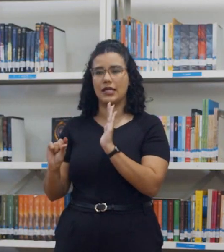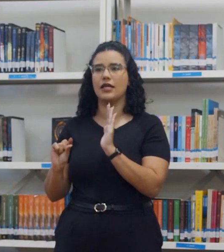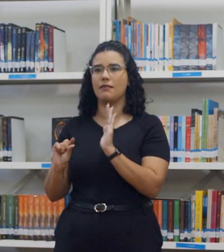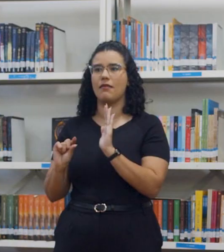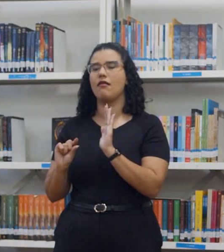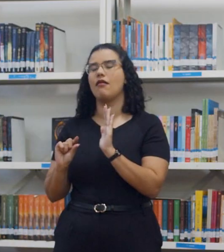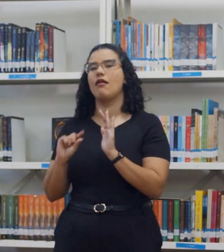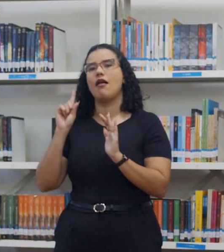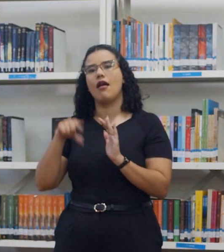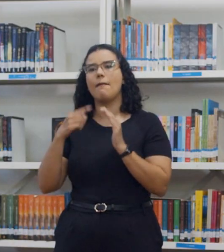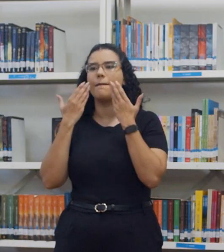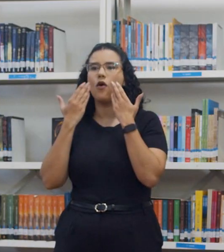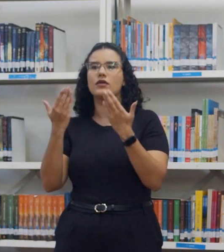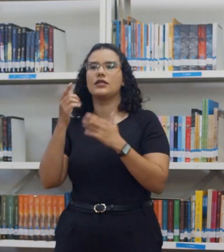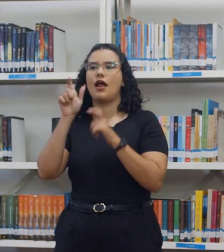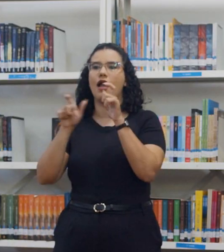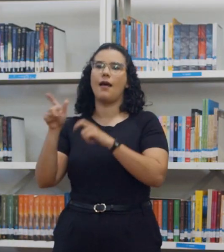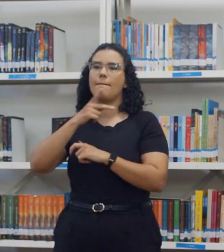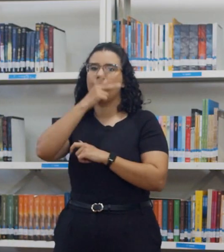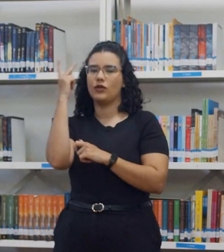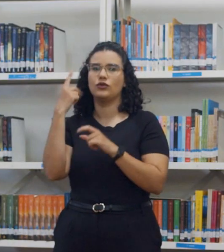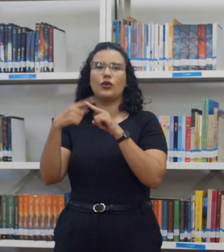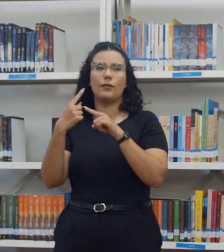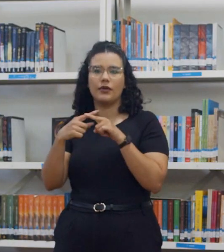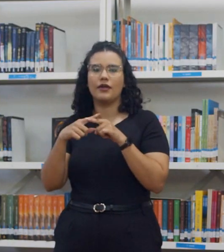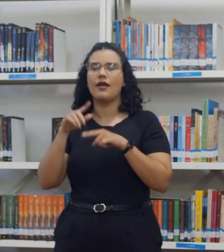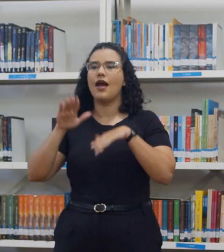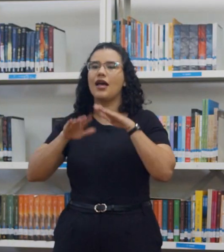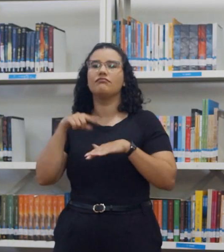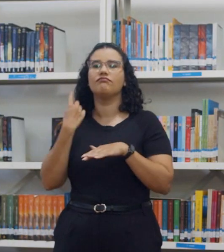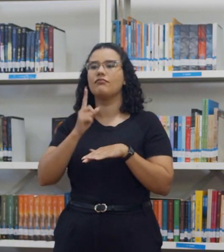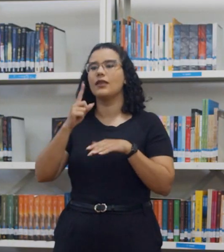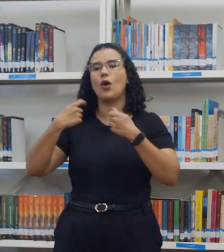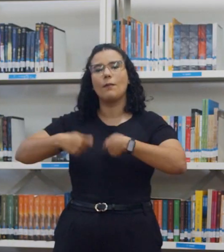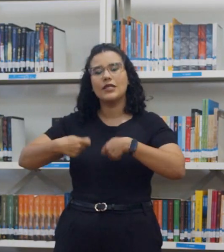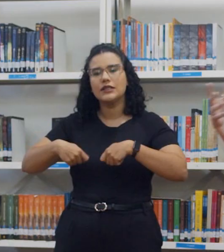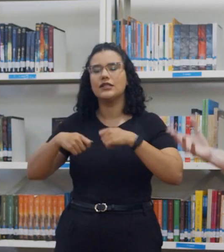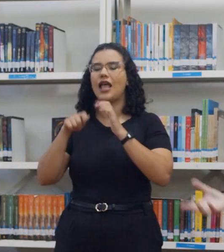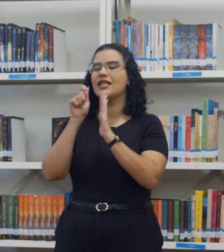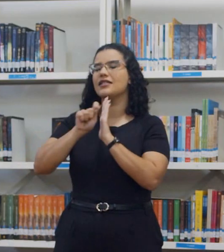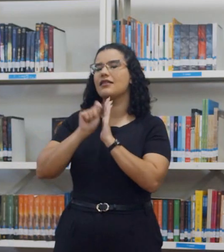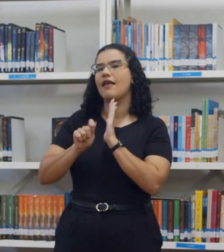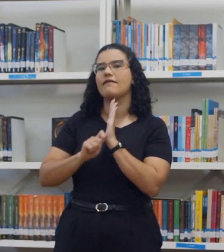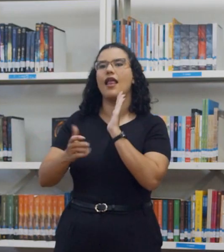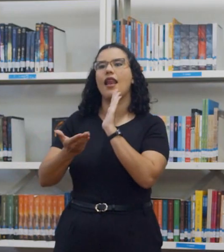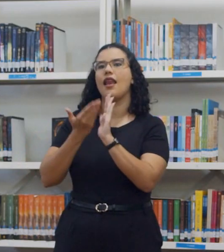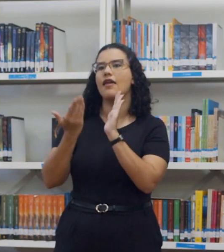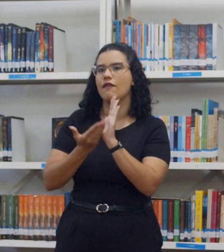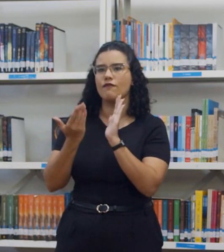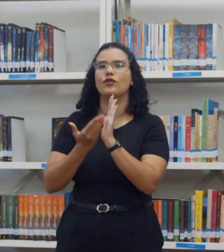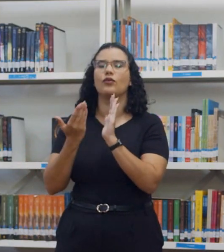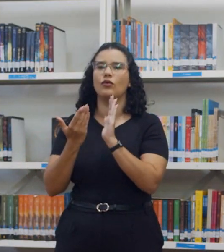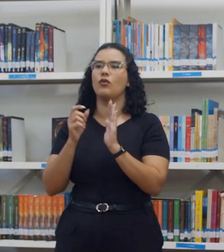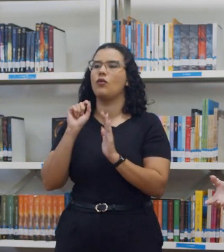pouco para mostrar para as pessoas que a gente às vezes não precisa escrever um livro para dizer aquilo que a